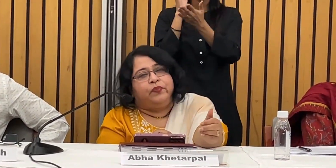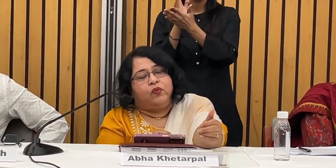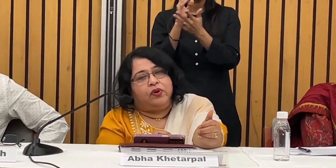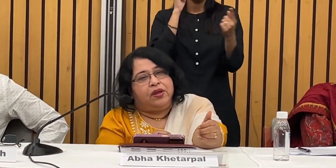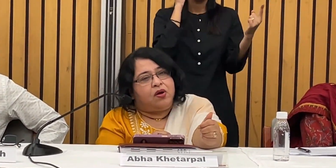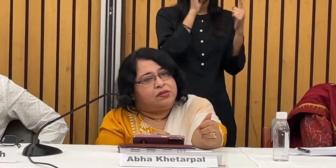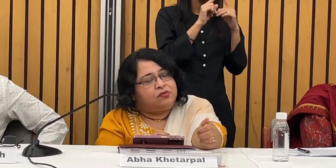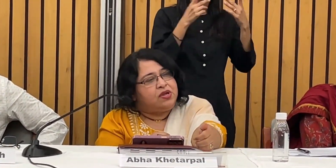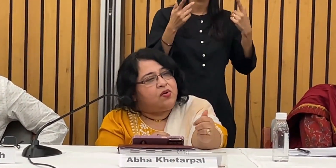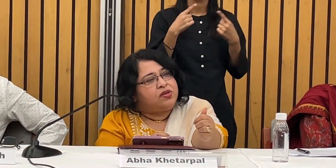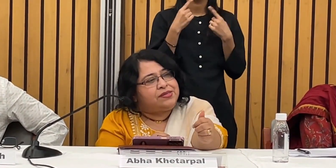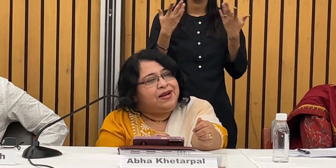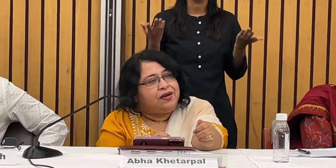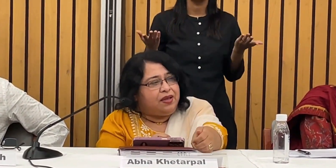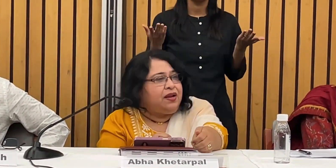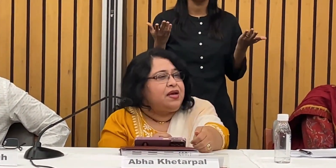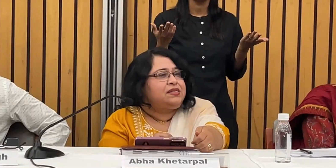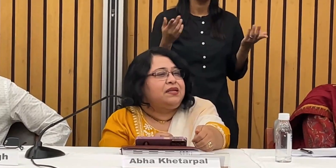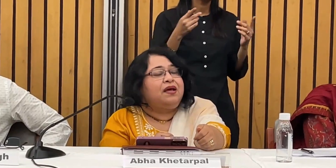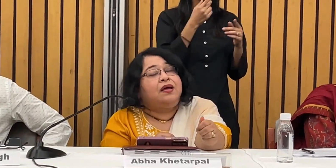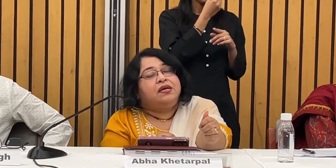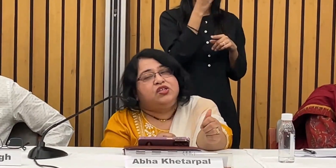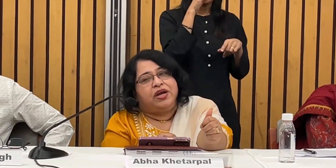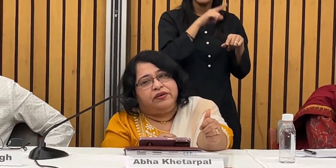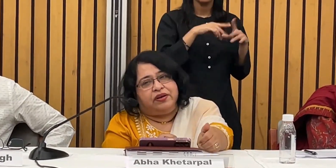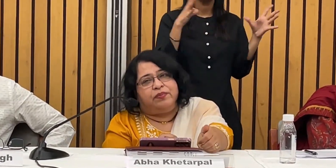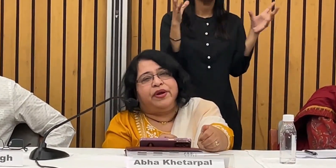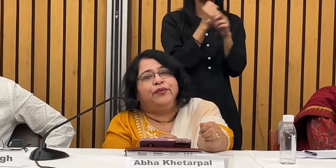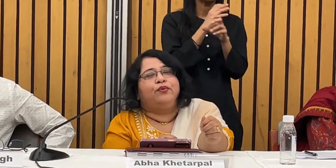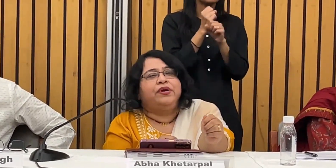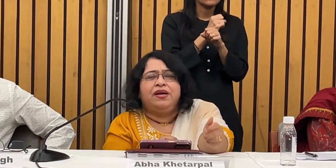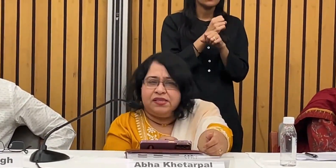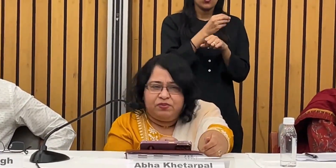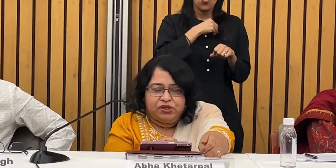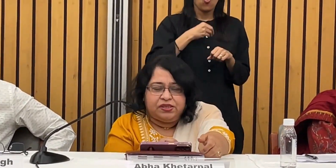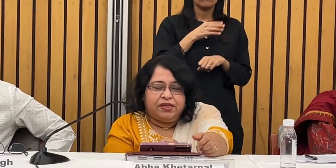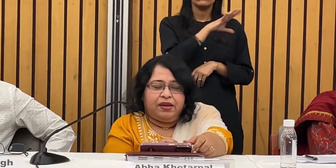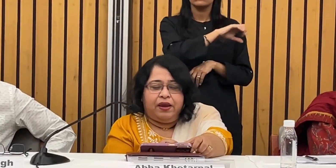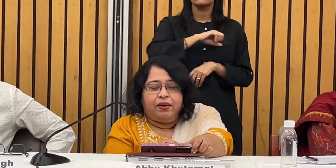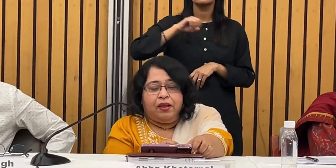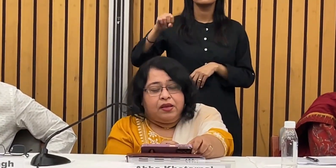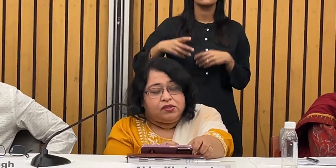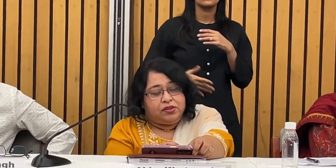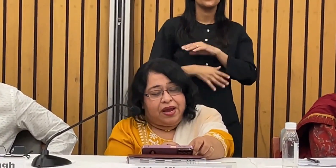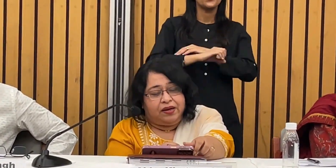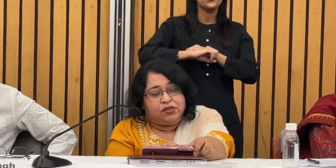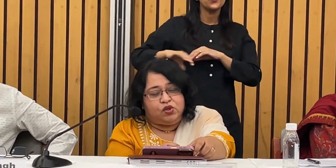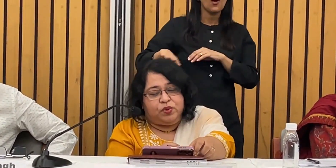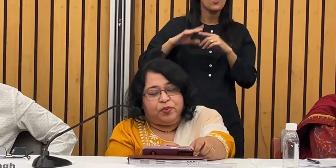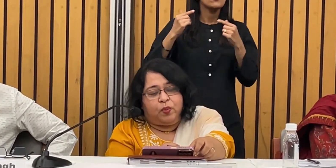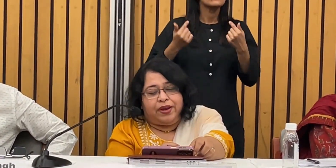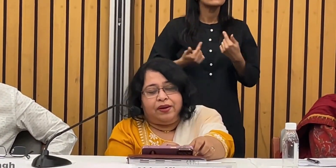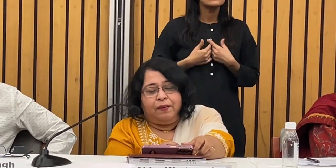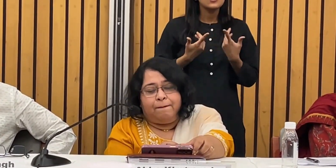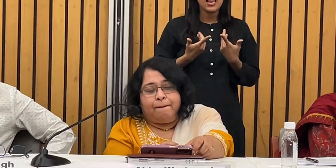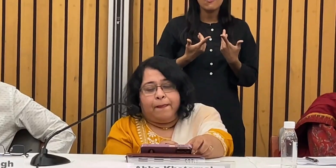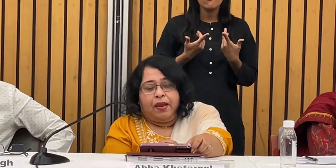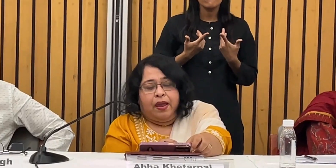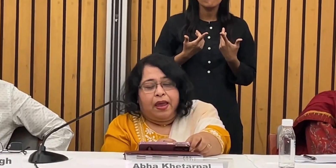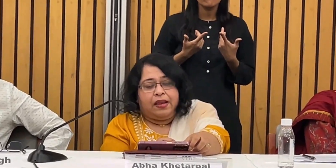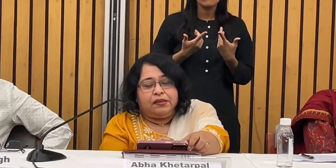infantilized. उन्हें उनका consent नहीं लिया जाता, चाहे ट्रीटमेंट हो या किसी भी चीज़ के लिए. So that needs to be